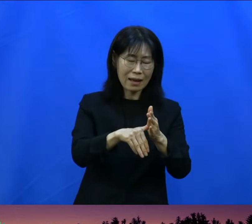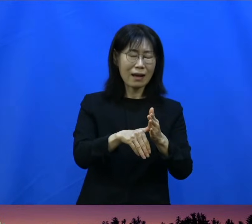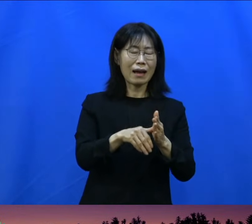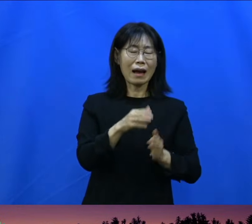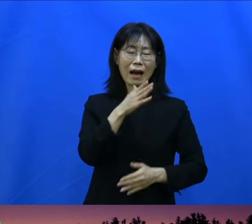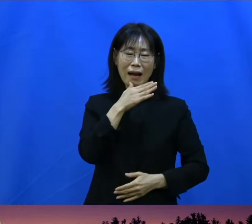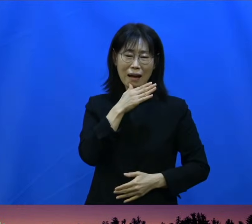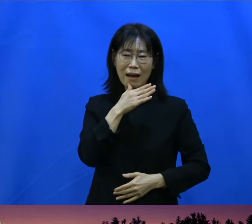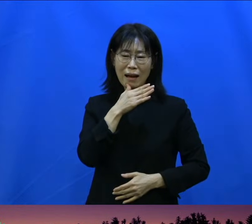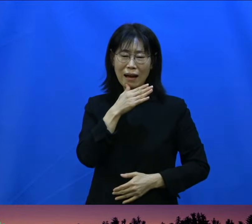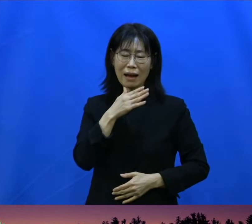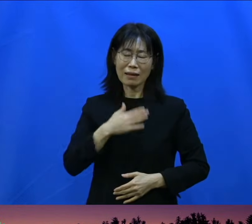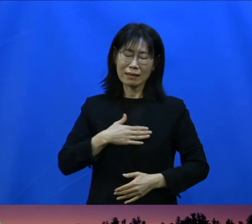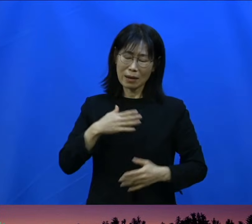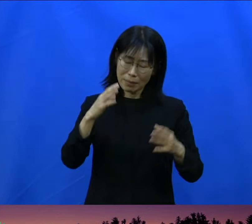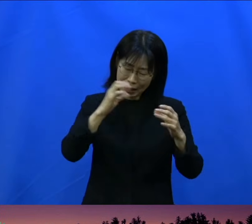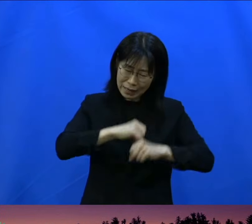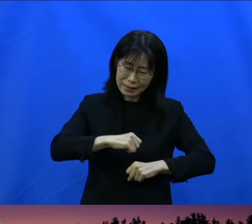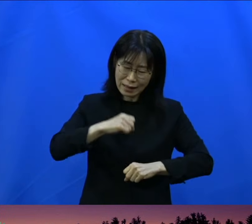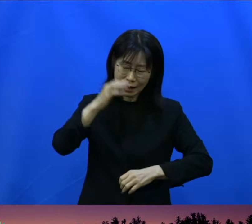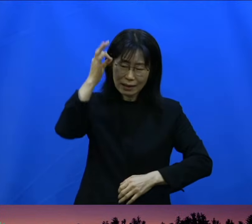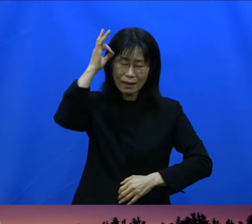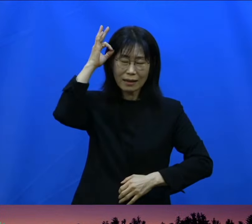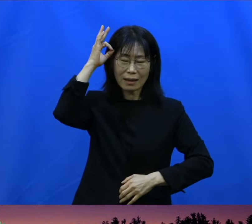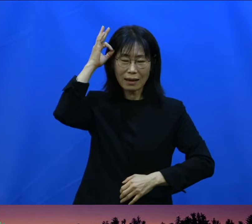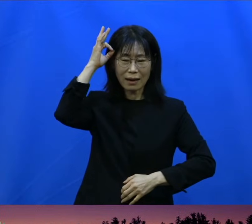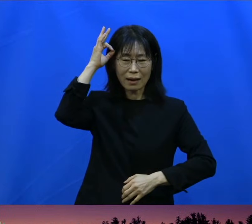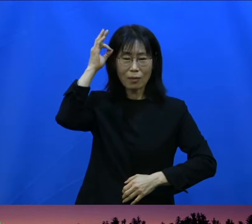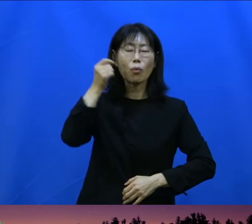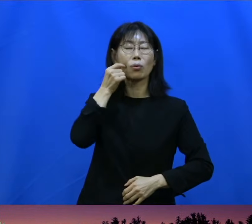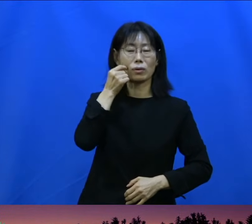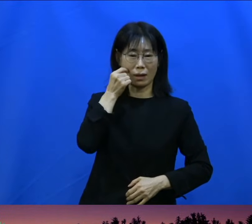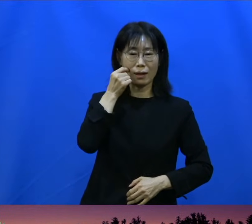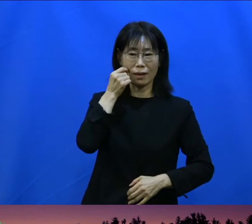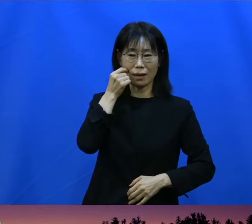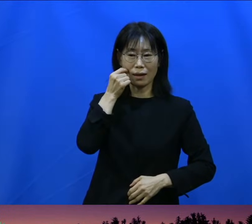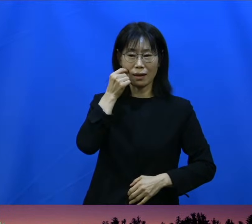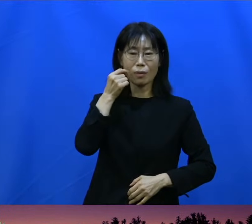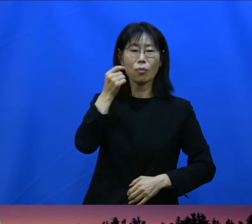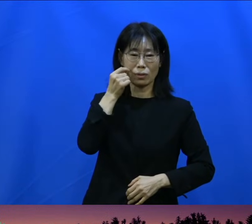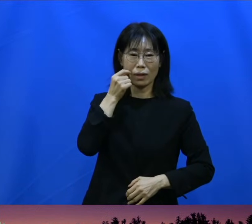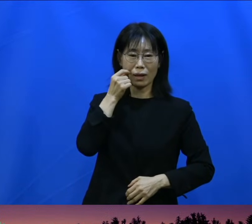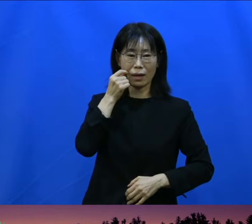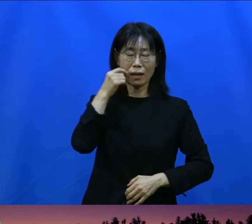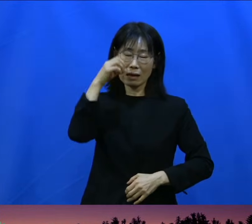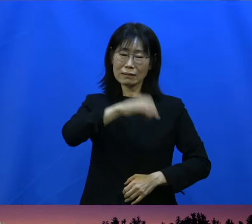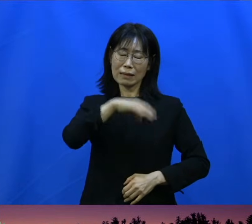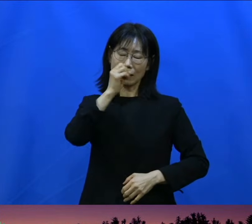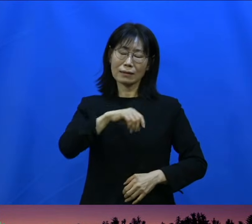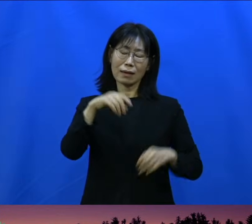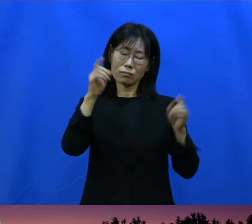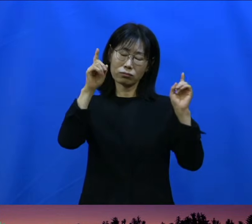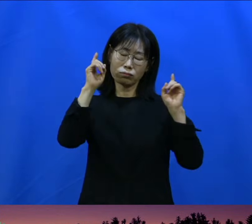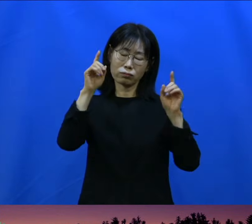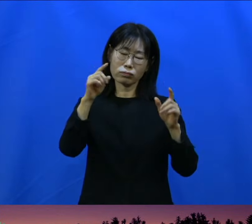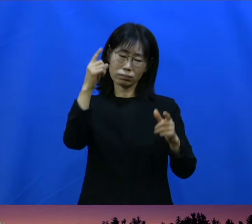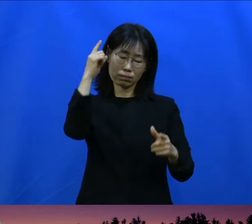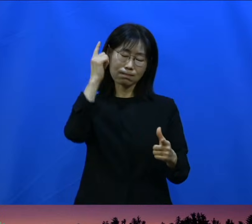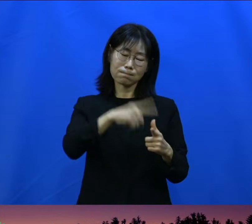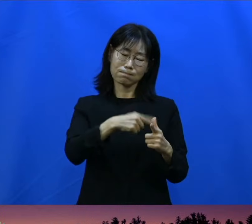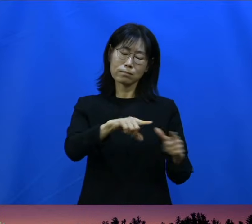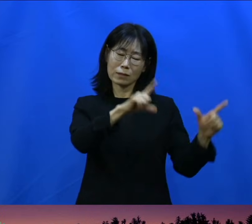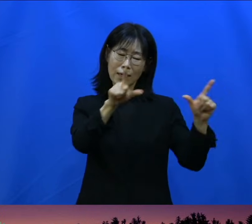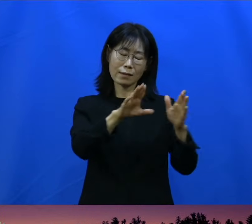평소에는 우리가 그럭저럭 살아요. 그런데 하나님의 존재에 가까이 가면 악소리가 나는 거예요. 절망 그 자체.